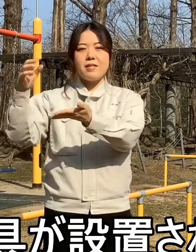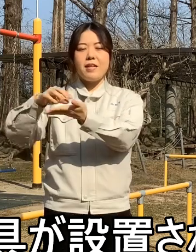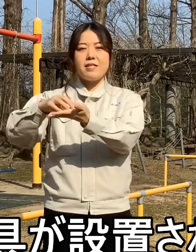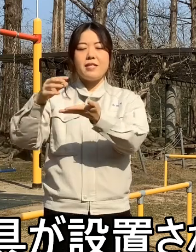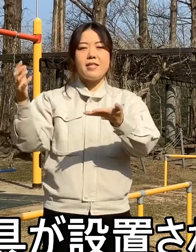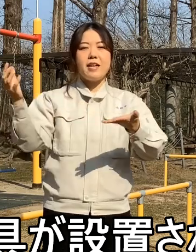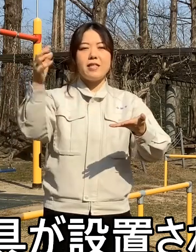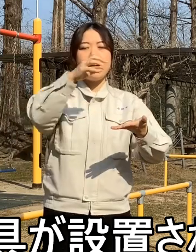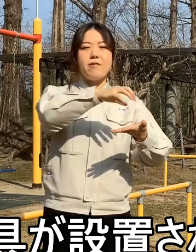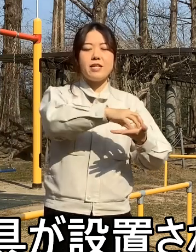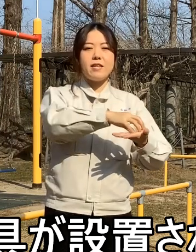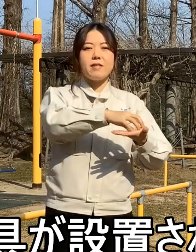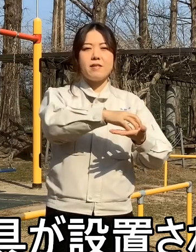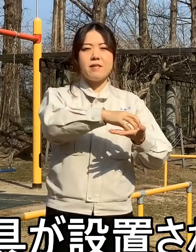設置されており、